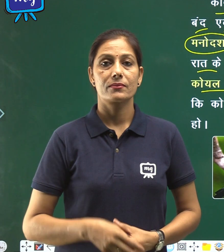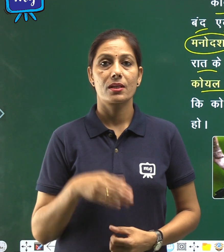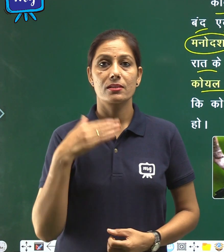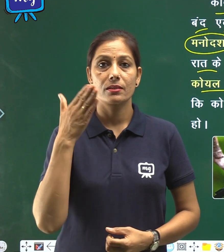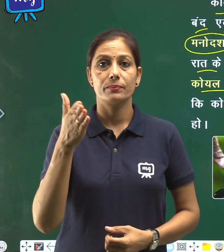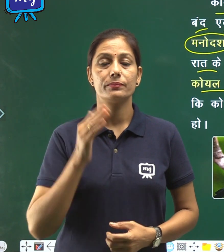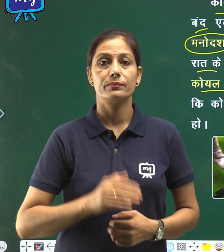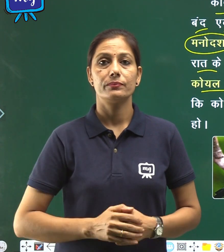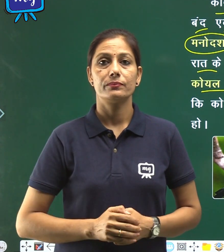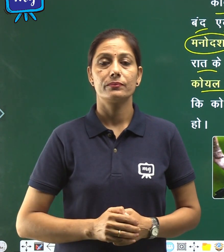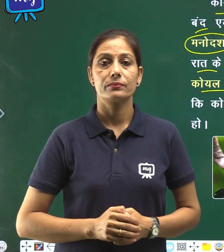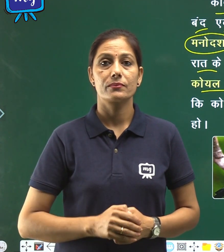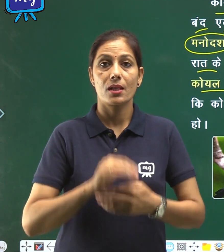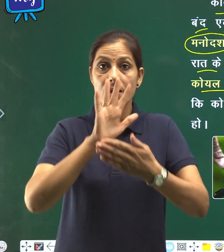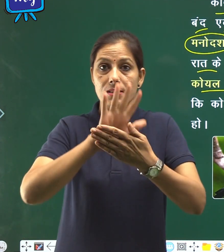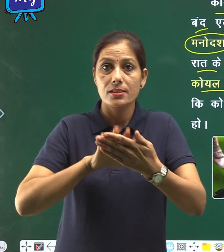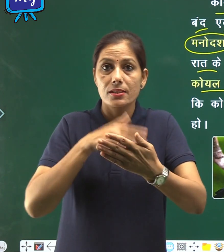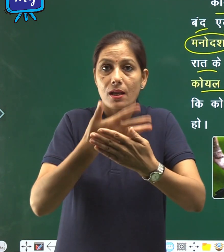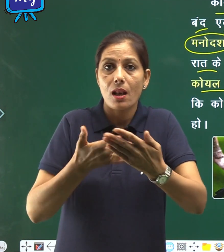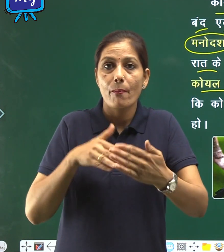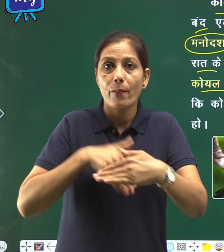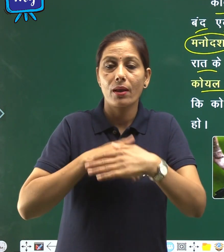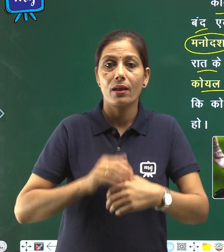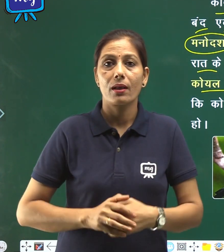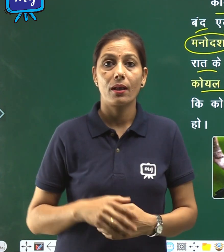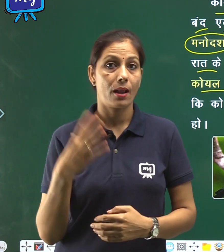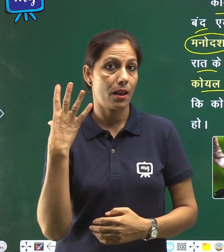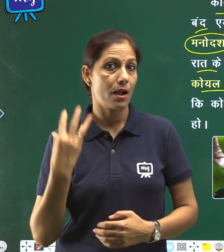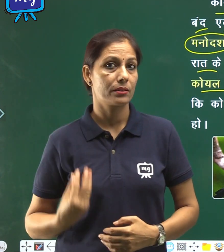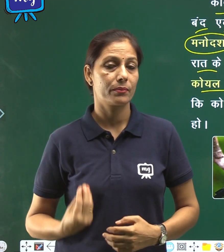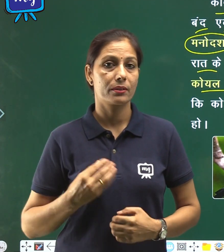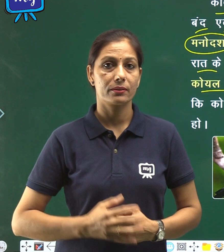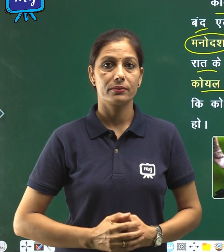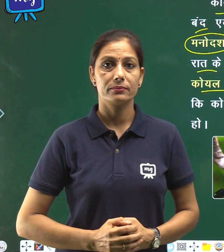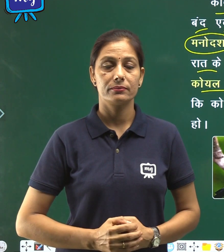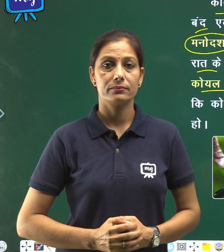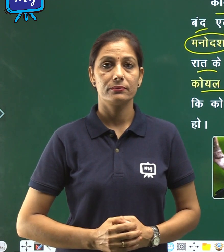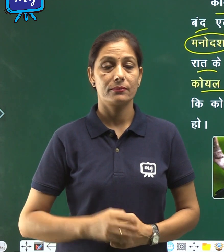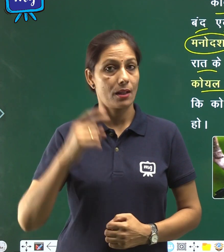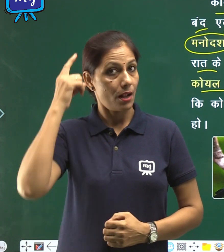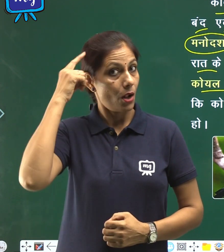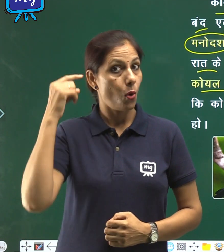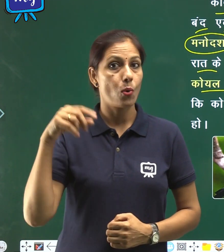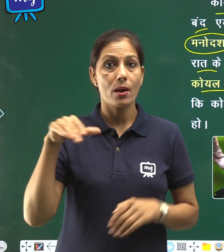जब जेल में रात में कोयल गाती